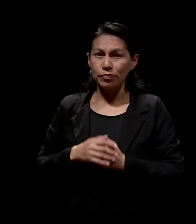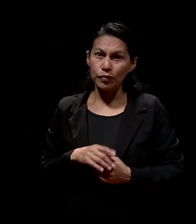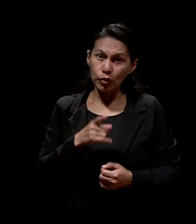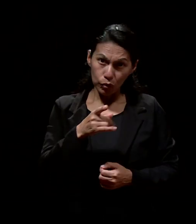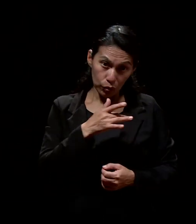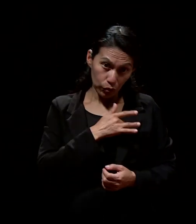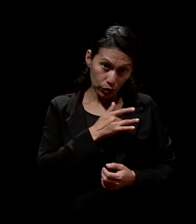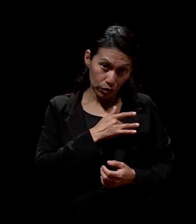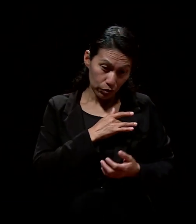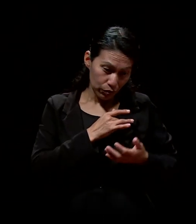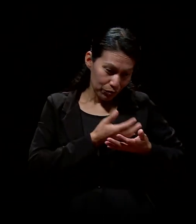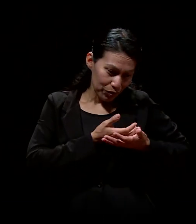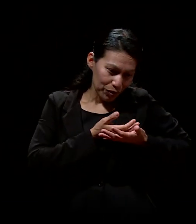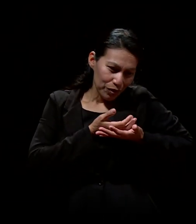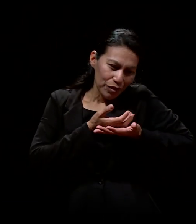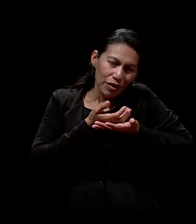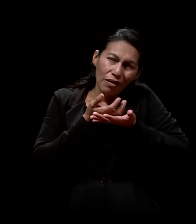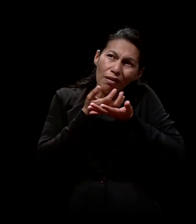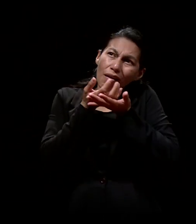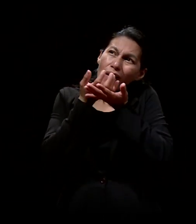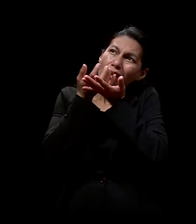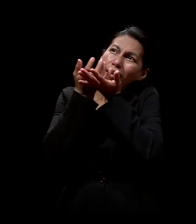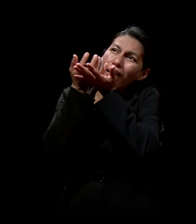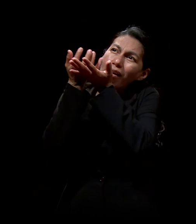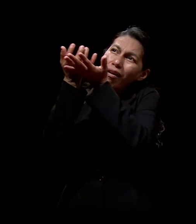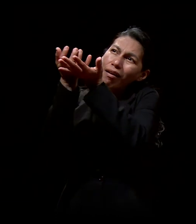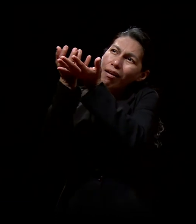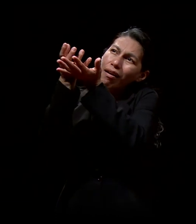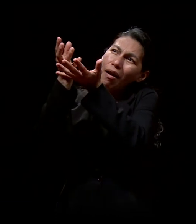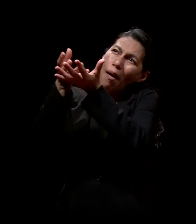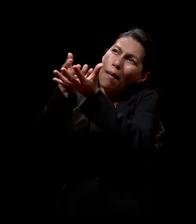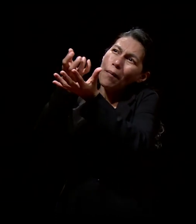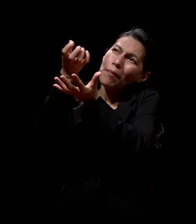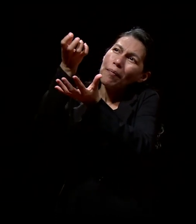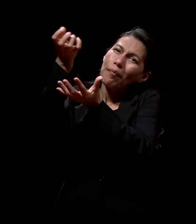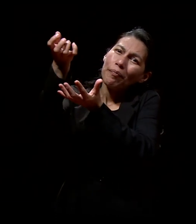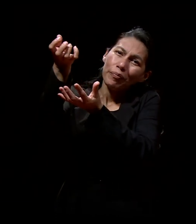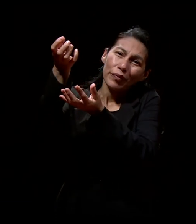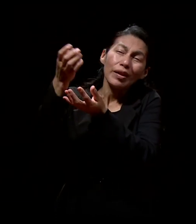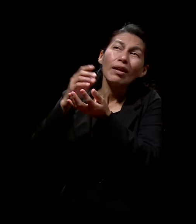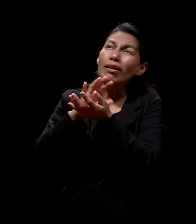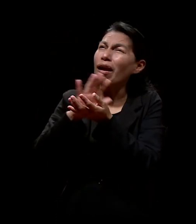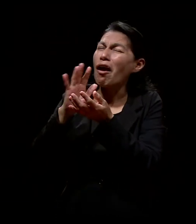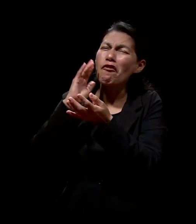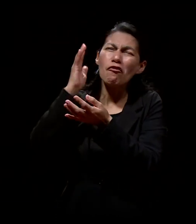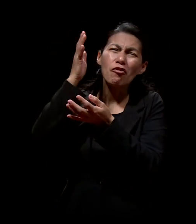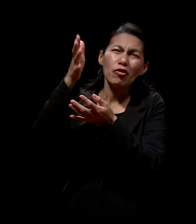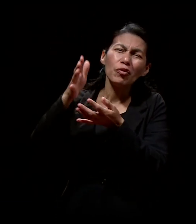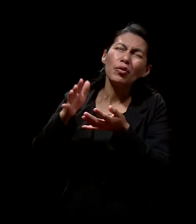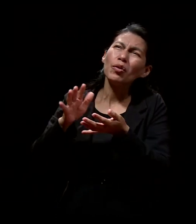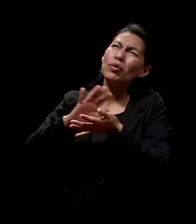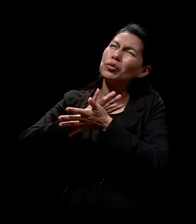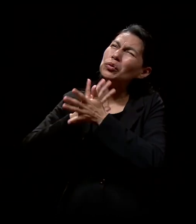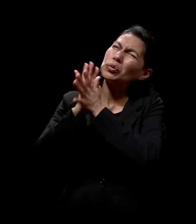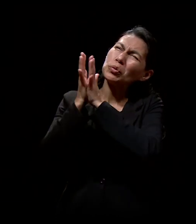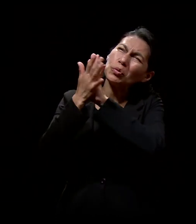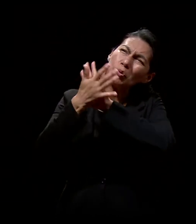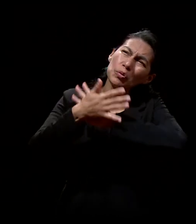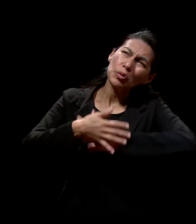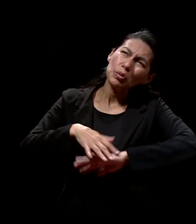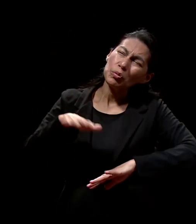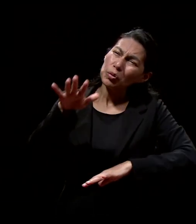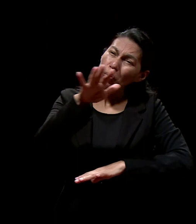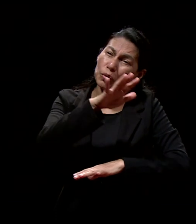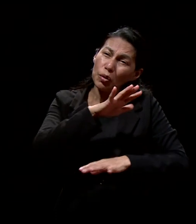Él. Anhela que juntos podamos estar en la gran armonía musical